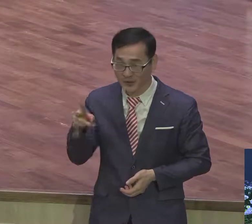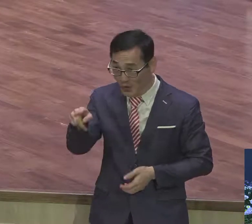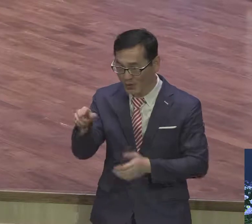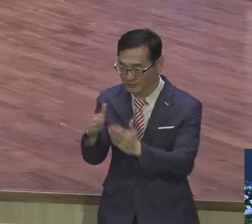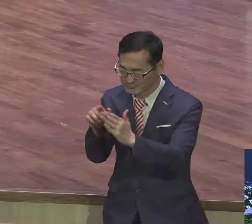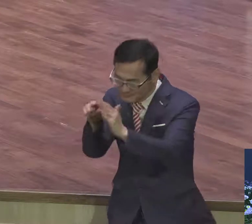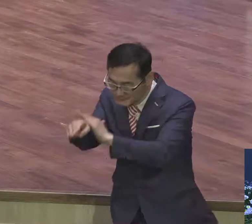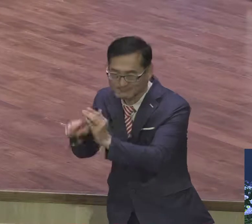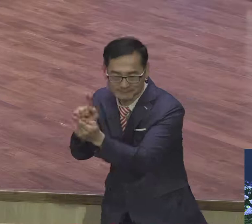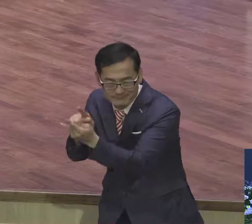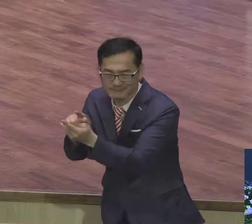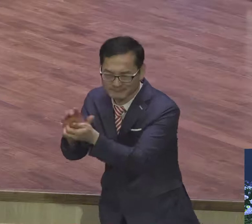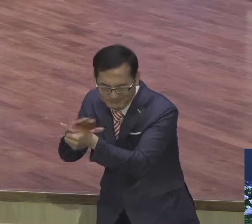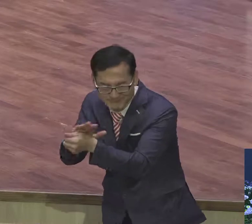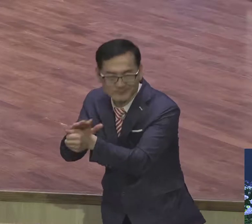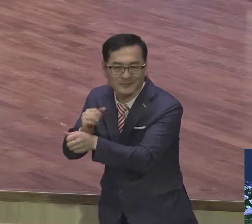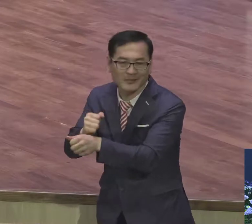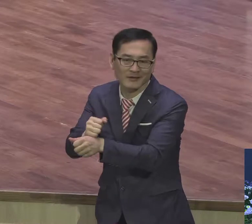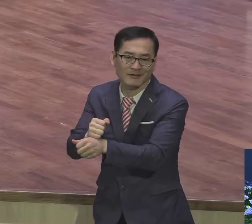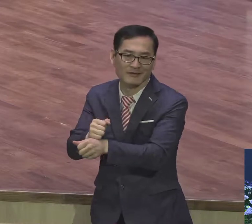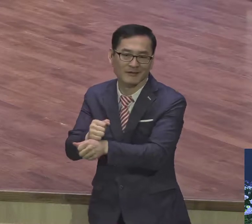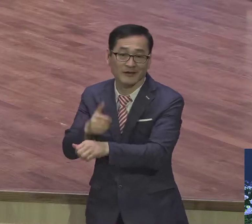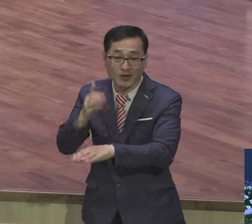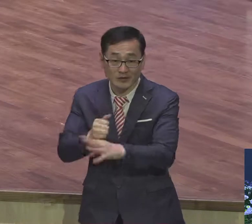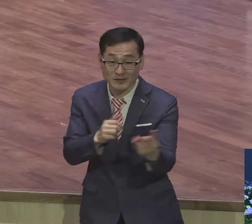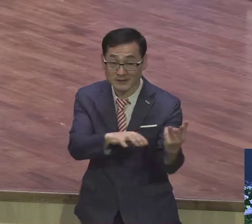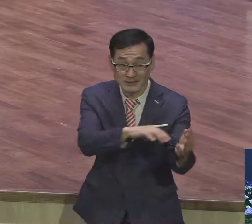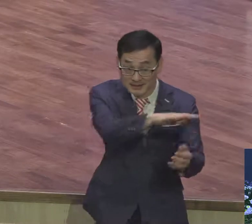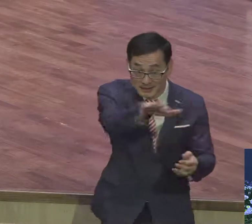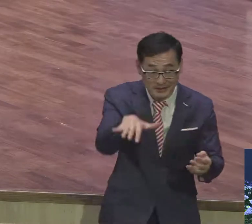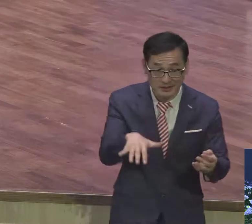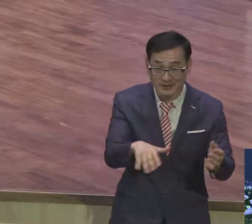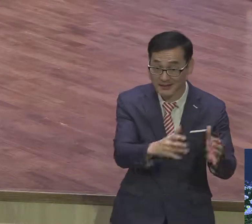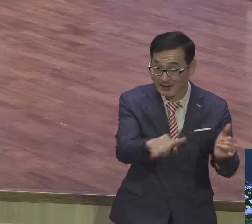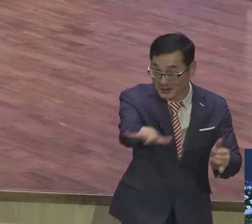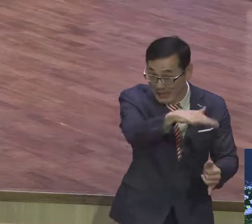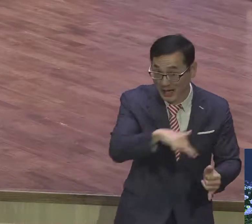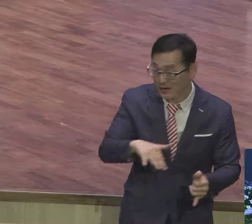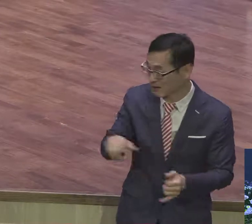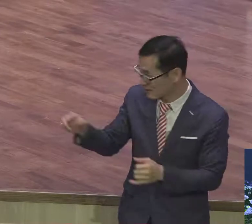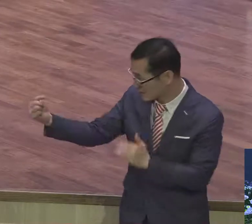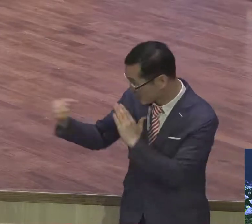사람은요 오래 기억에 남는다 라고 그렇게 기록이 돼 있어요 성도 여러분